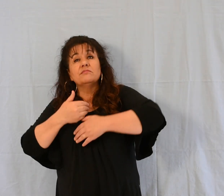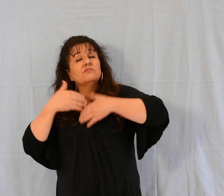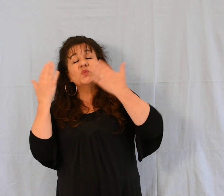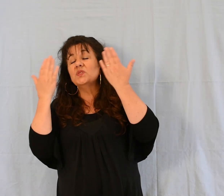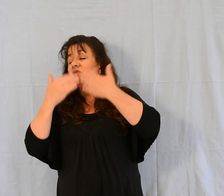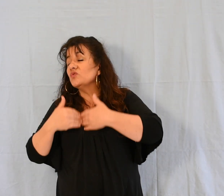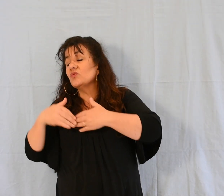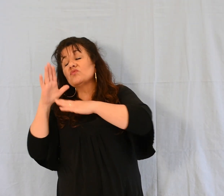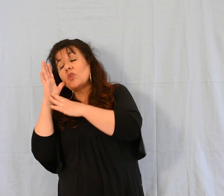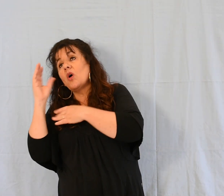Il ne sait comment.